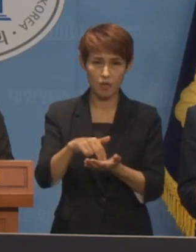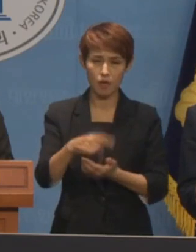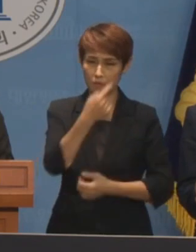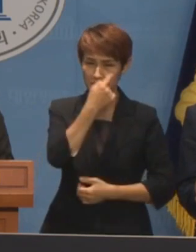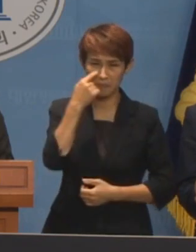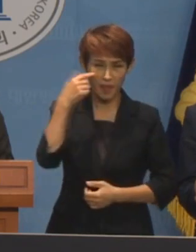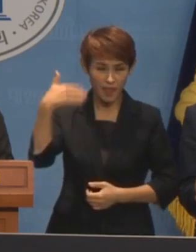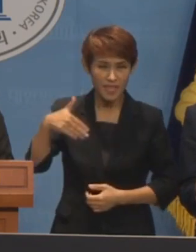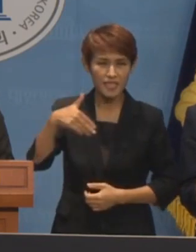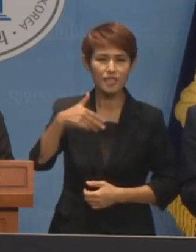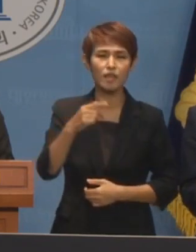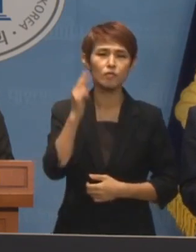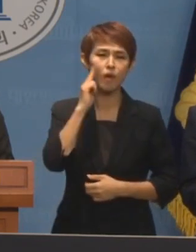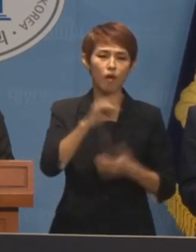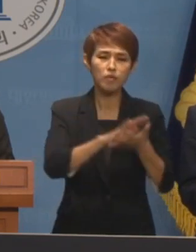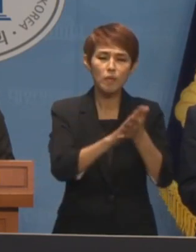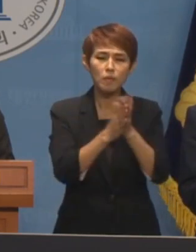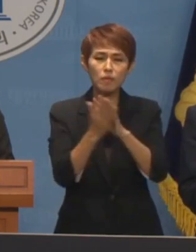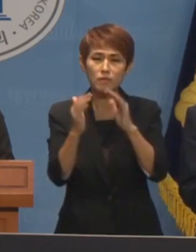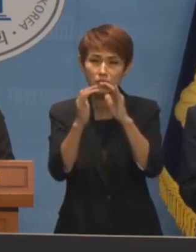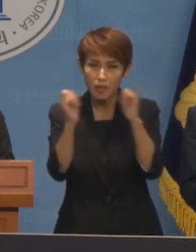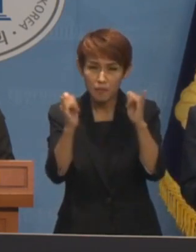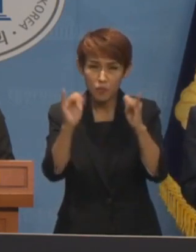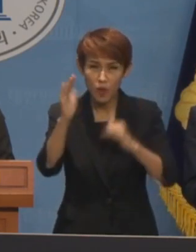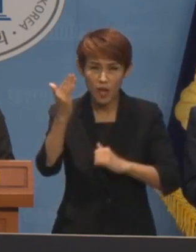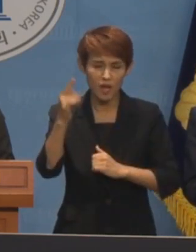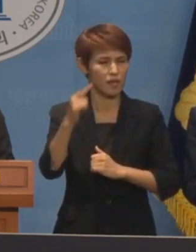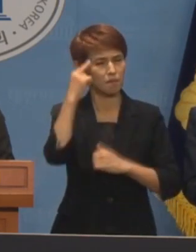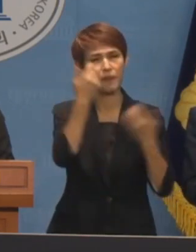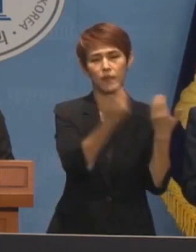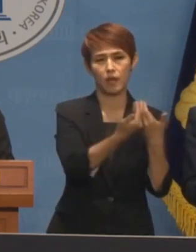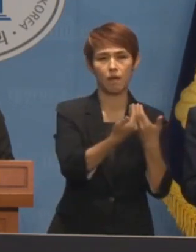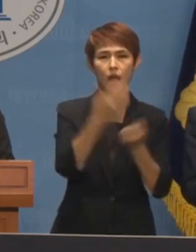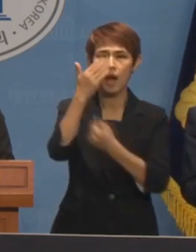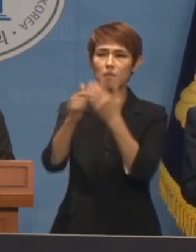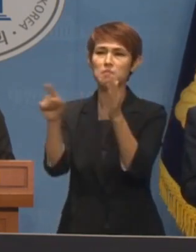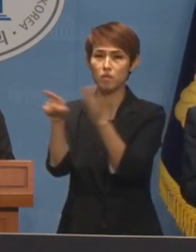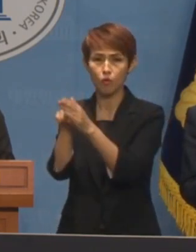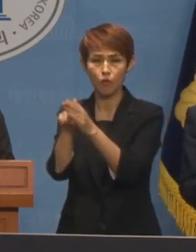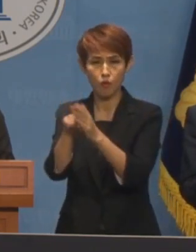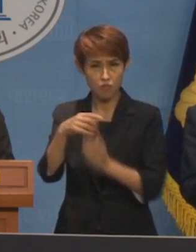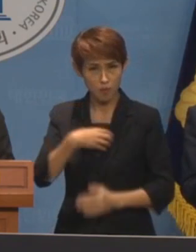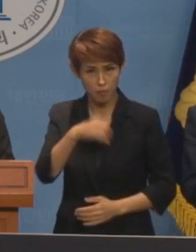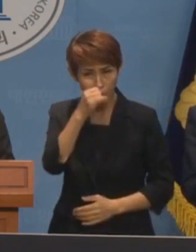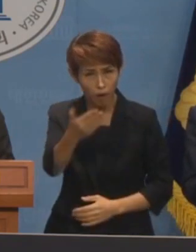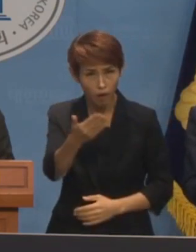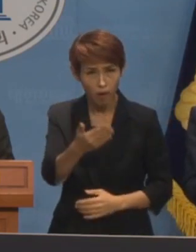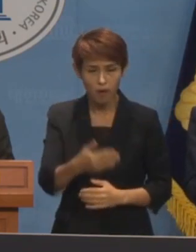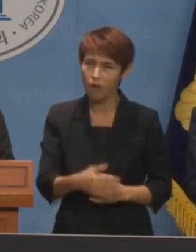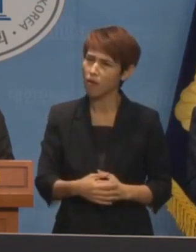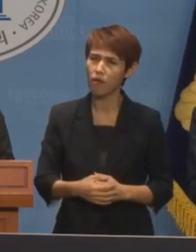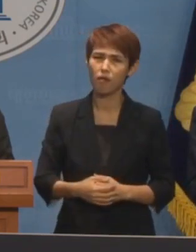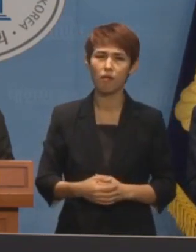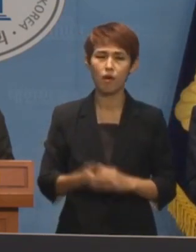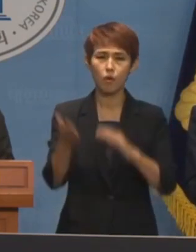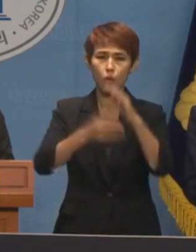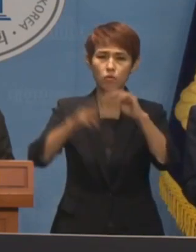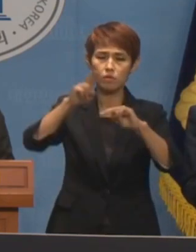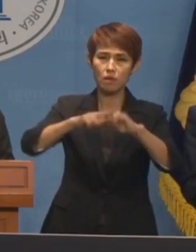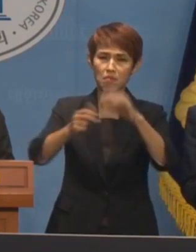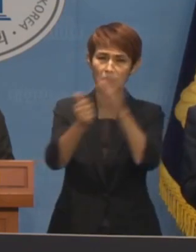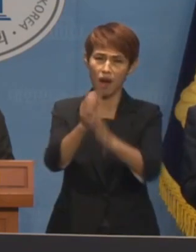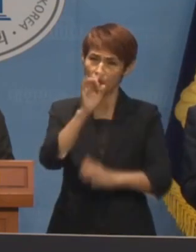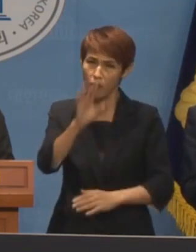검증되지 못한 진화론을 반대하고 창조론을 믿는 게 왜 위험하며 공직의 부적적 사유가 된다는 말인지